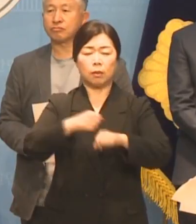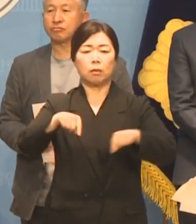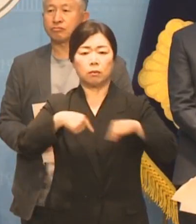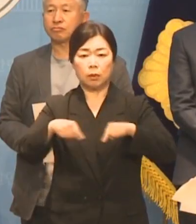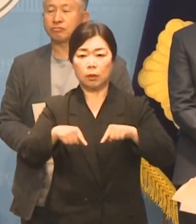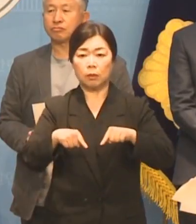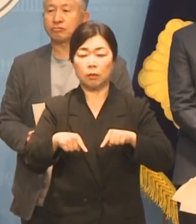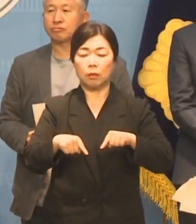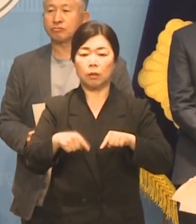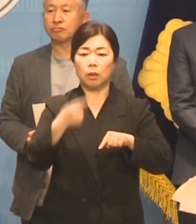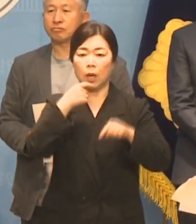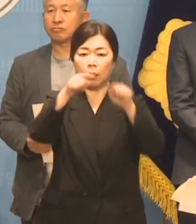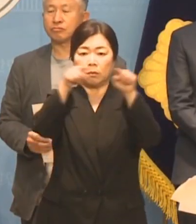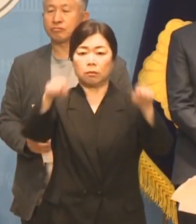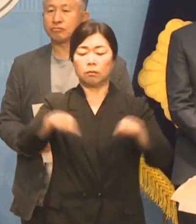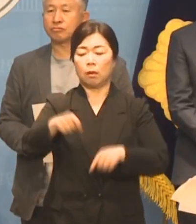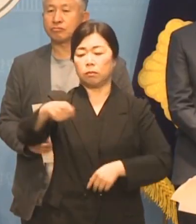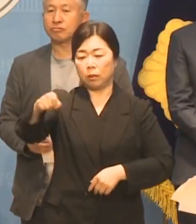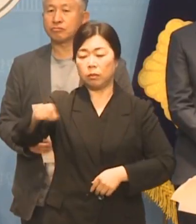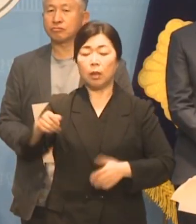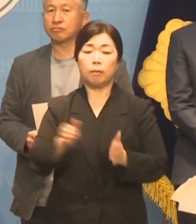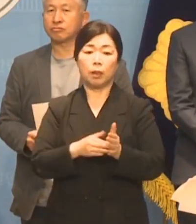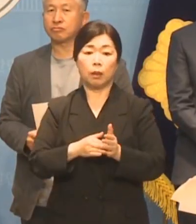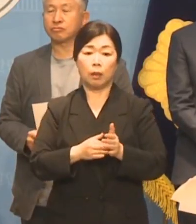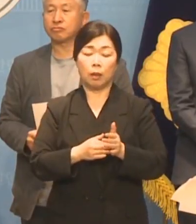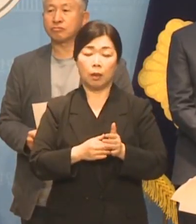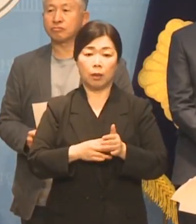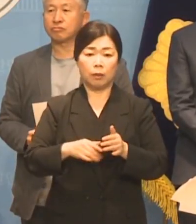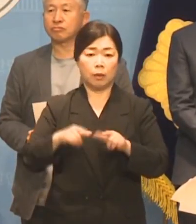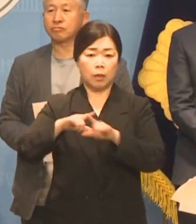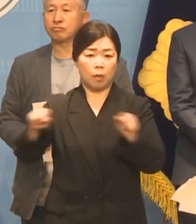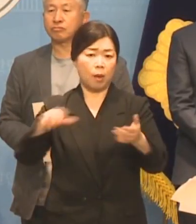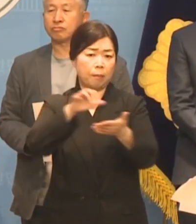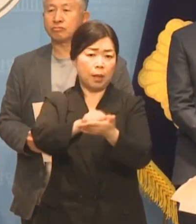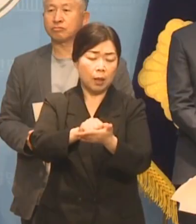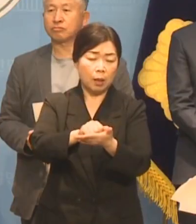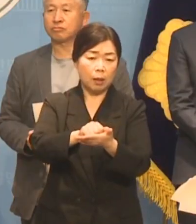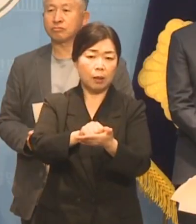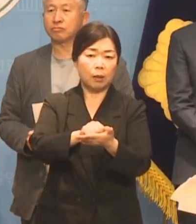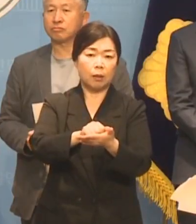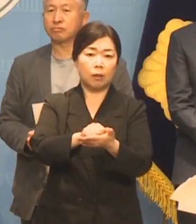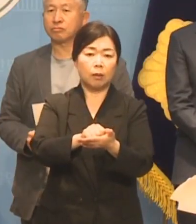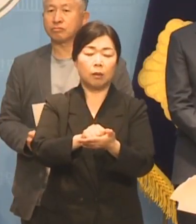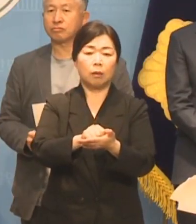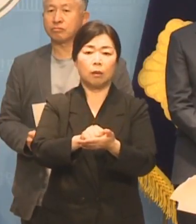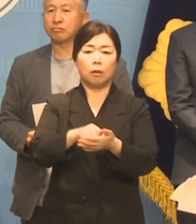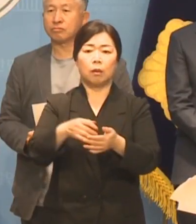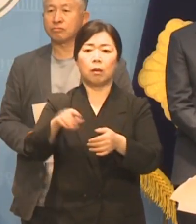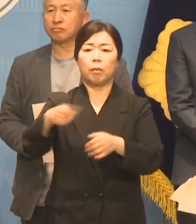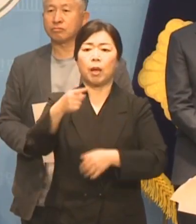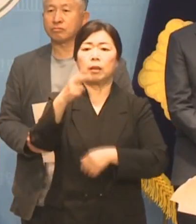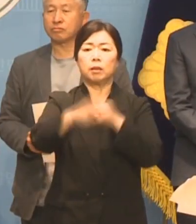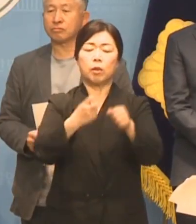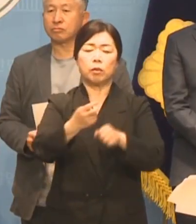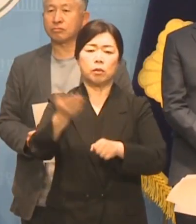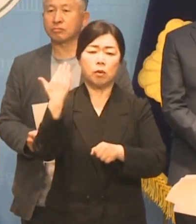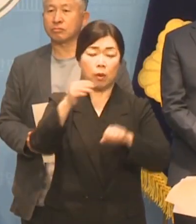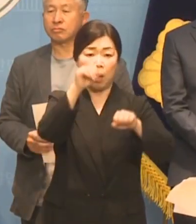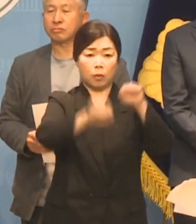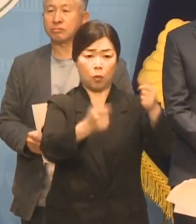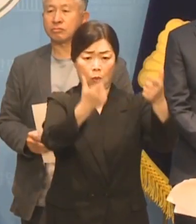장으로 팔아넘겼습니다. 그리고 지금 똑같은 일이 새로운 이름으로 다시 벌어지고